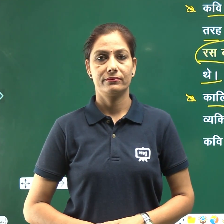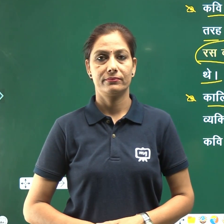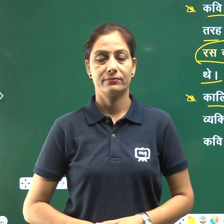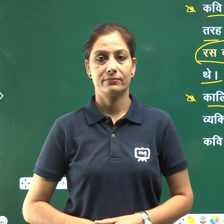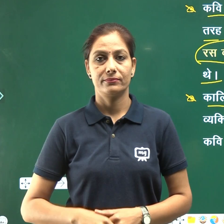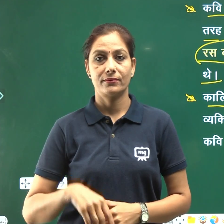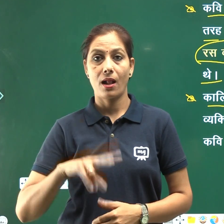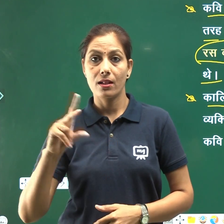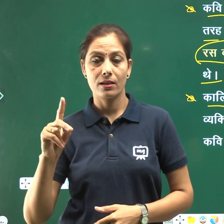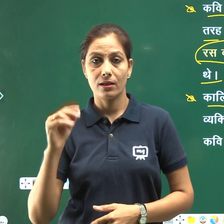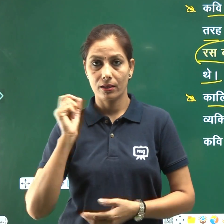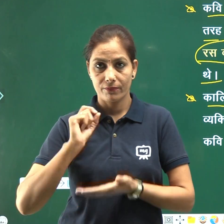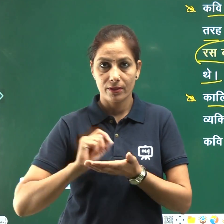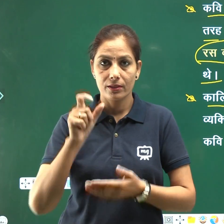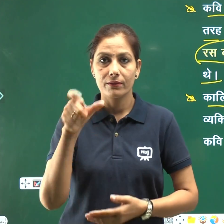कालिदास के अनुसार